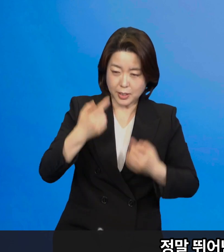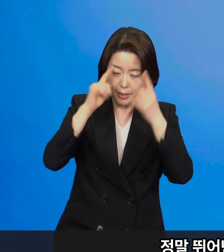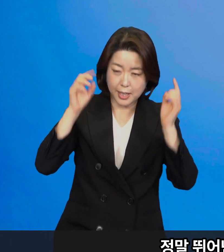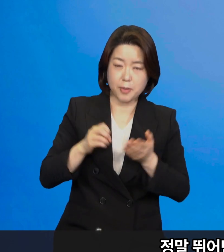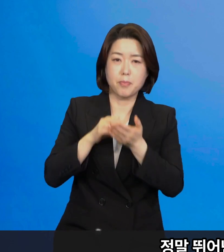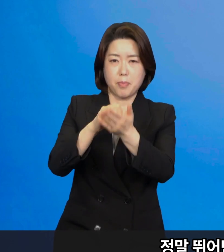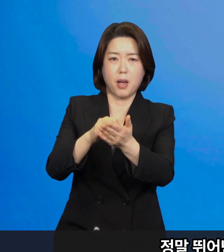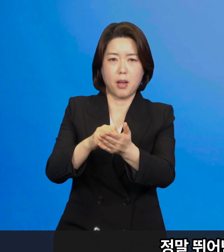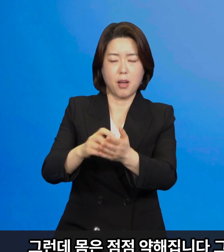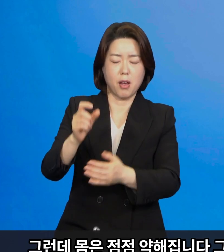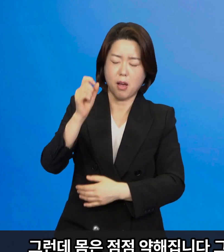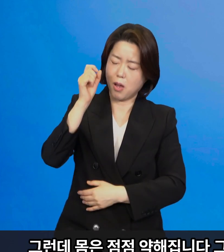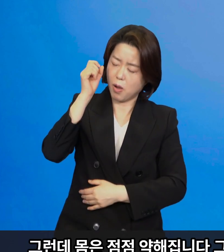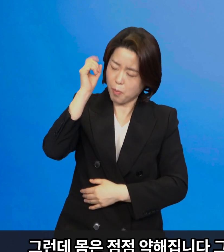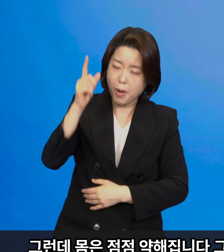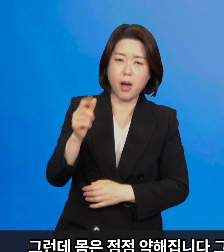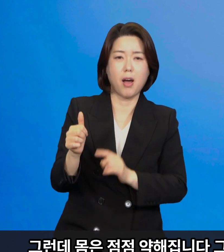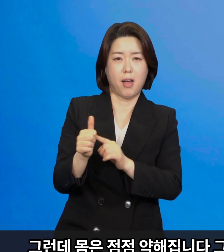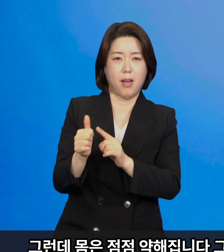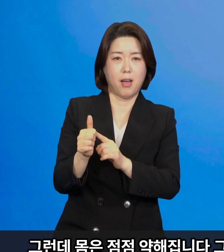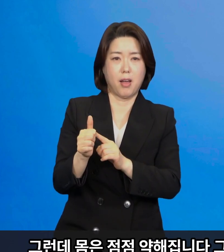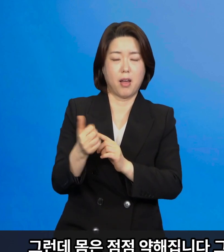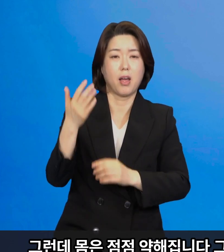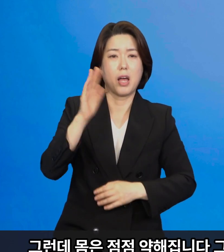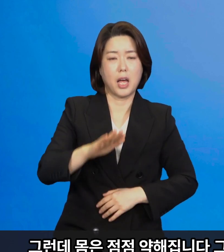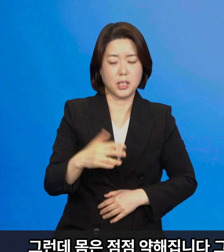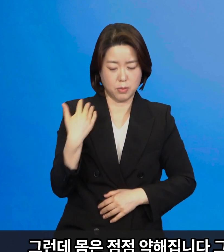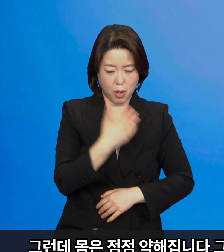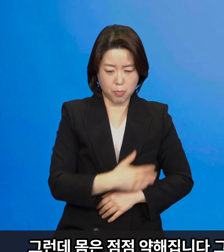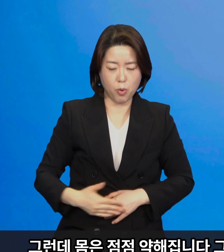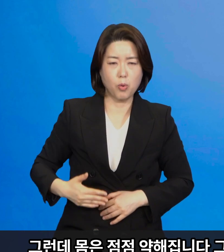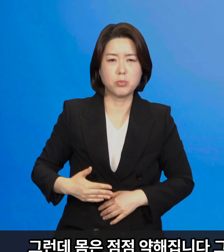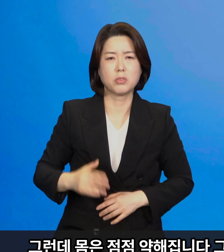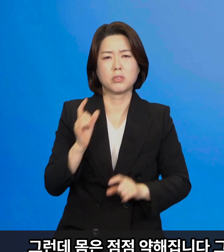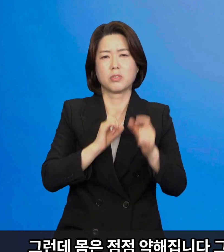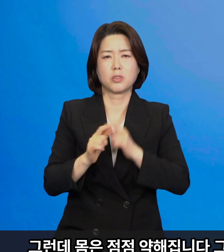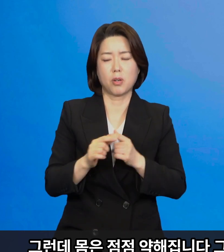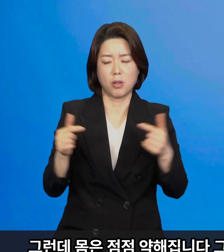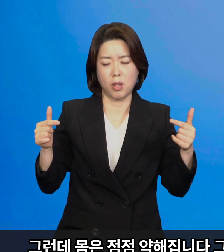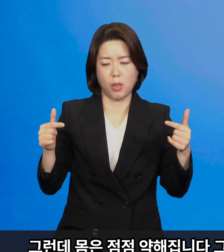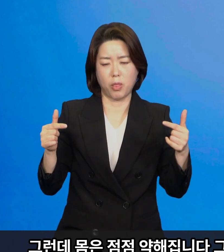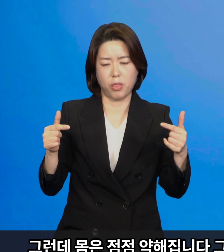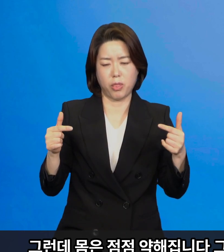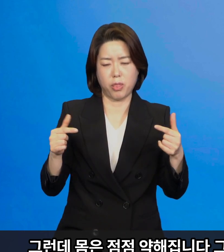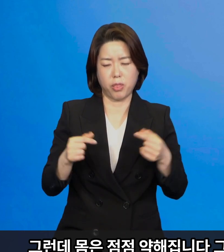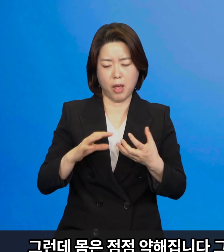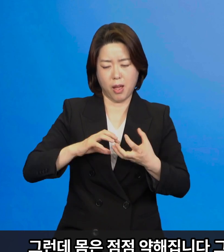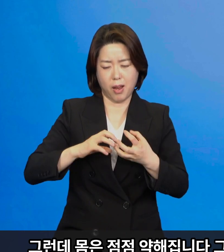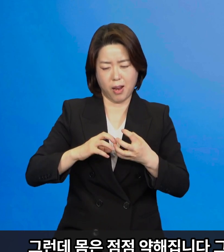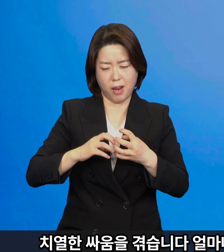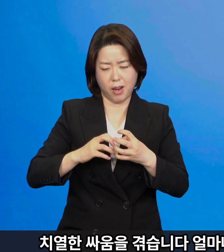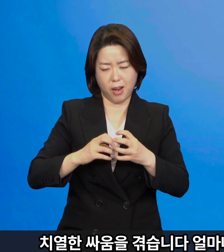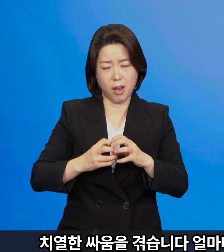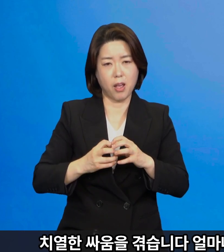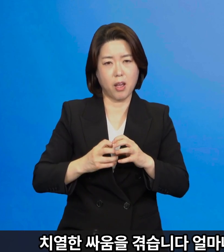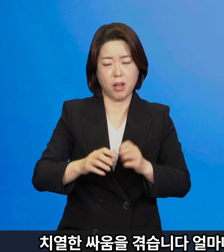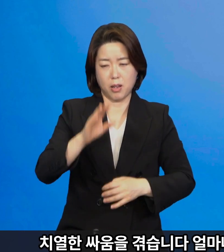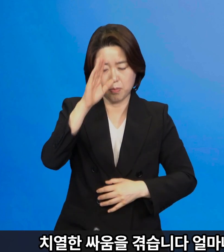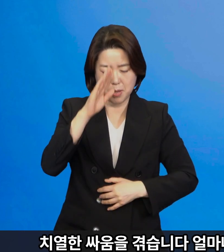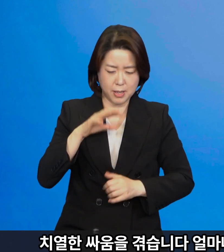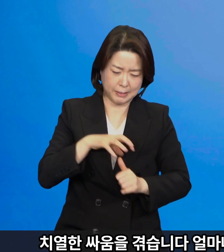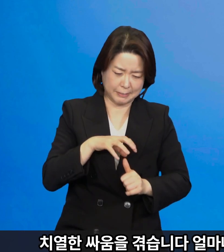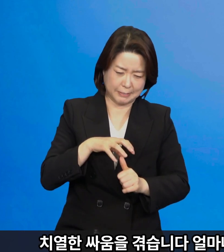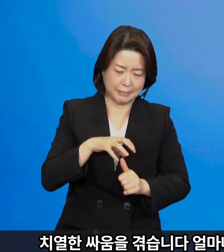친구였어요. 그런데 몸은 점점 약해집니다. 그의 질병이 그를 사로잡기 시작해요.